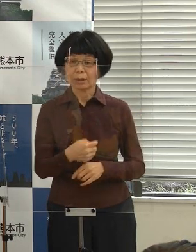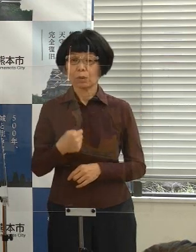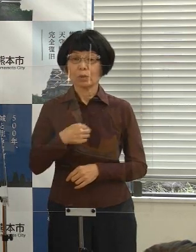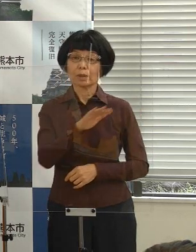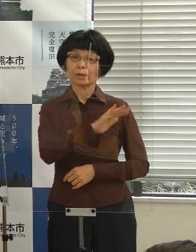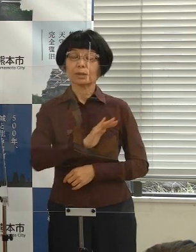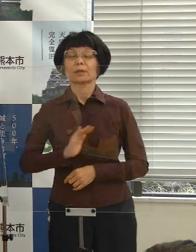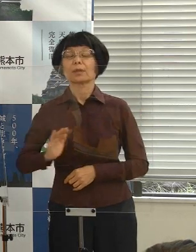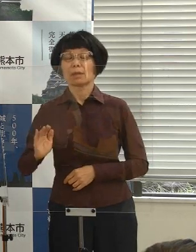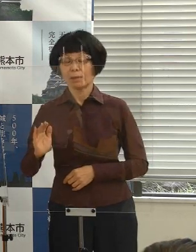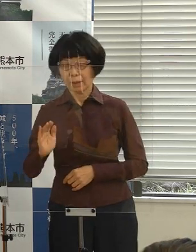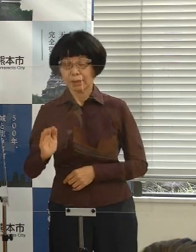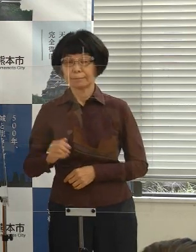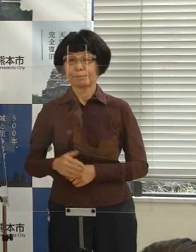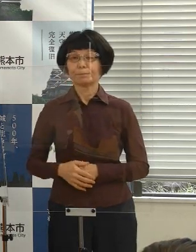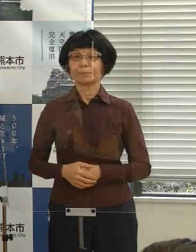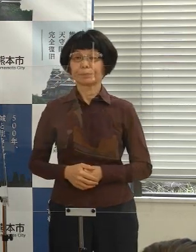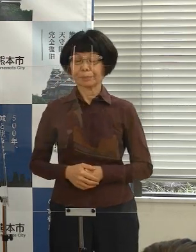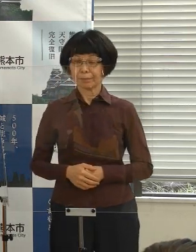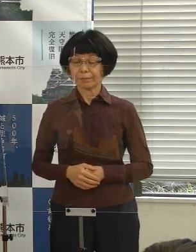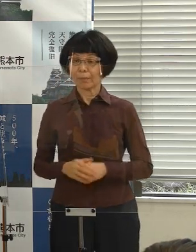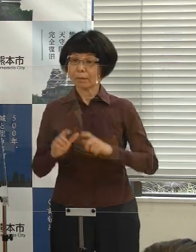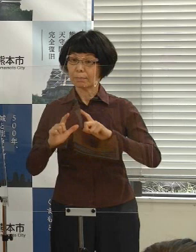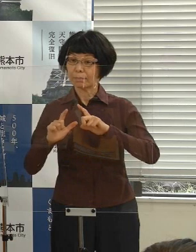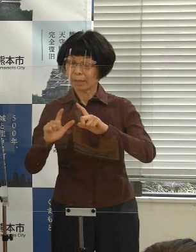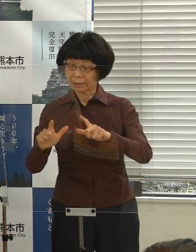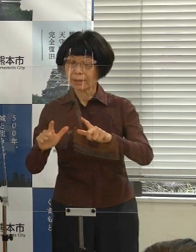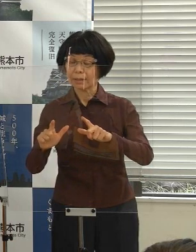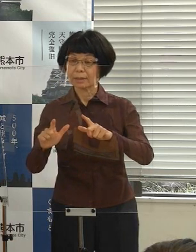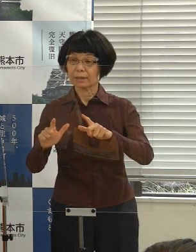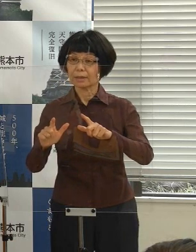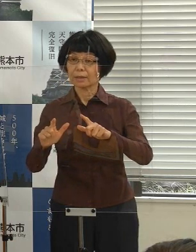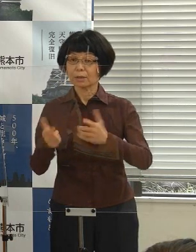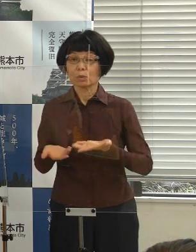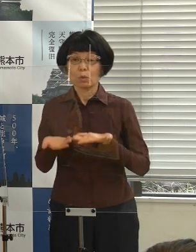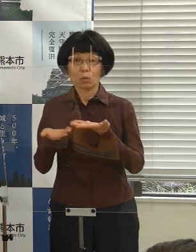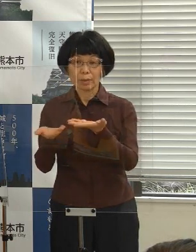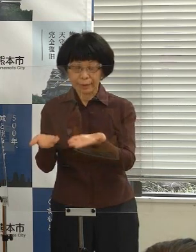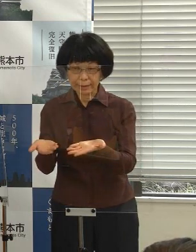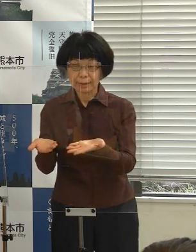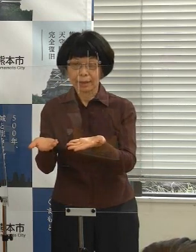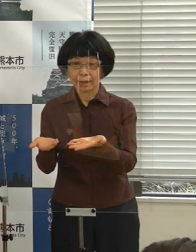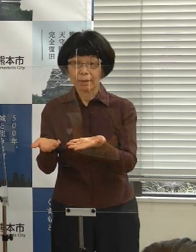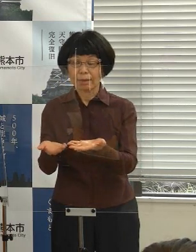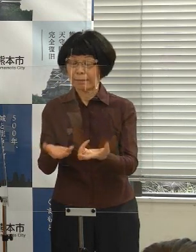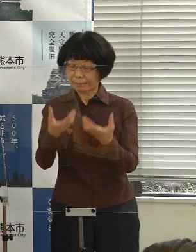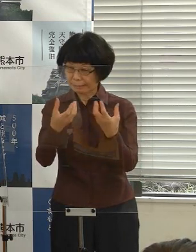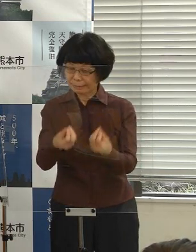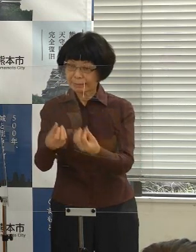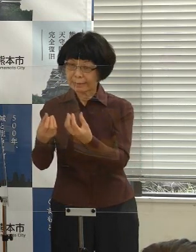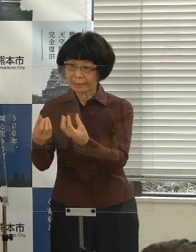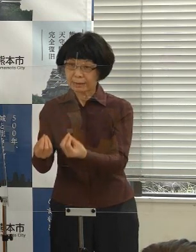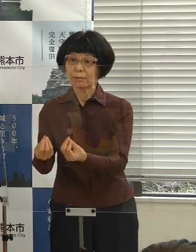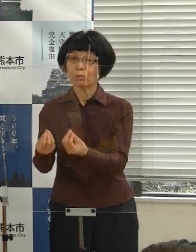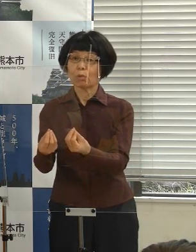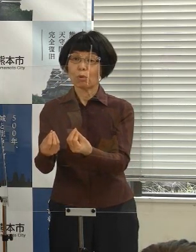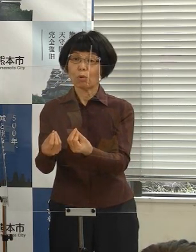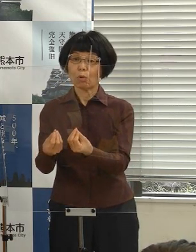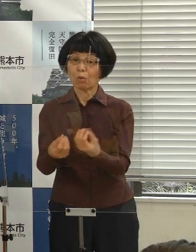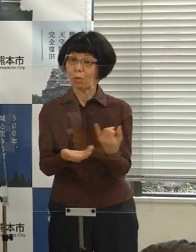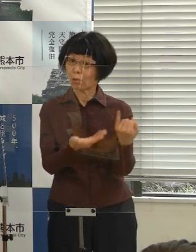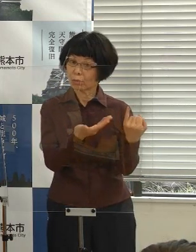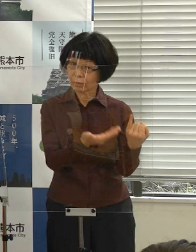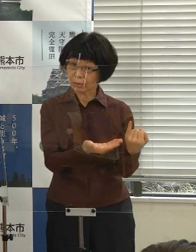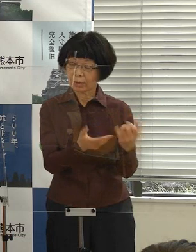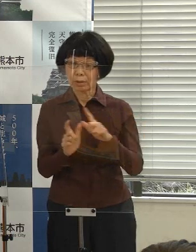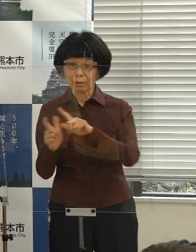は、メッセージといいますか、そういったものをお渡しをして、確実にですね、その、妊婦の方にお